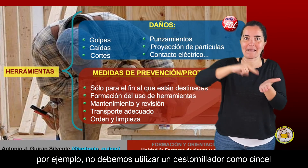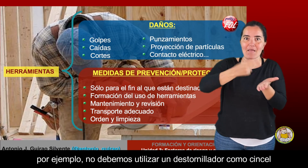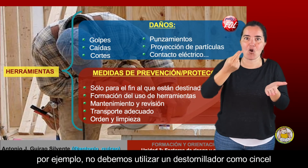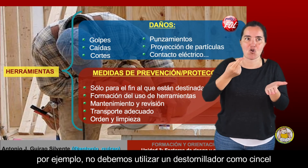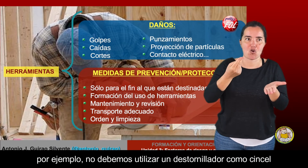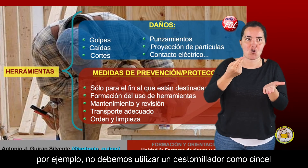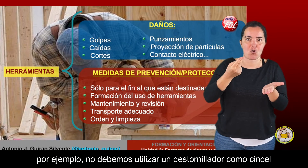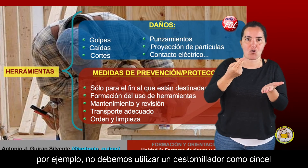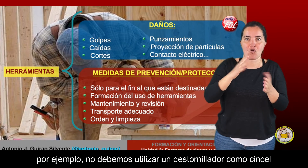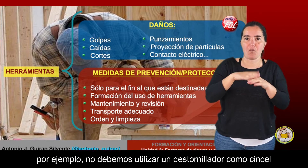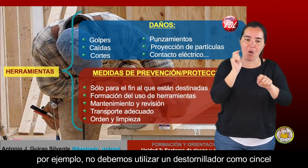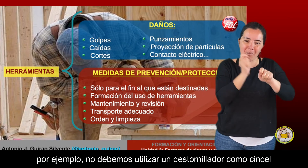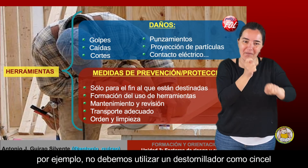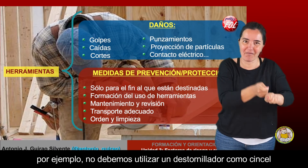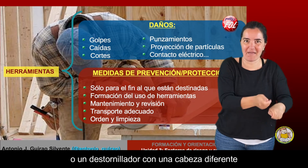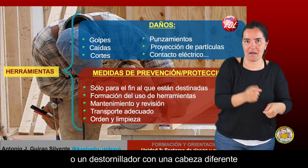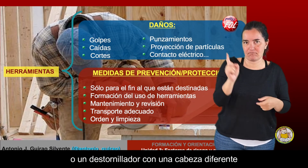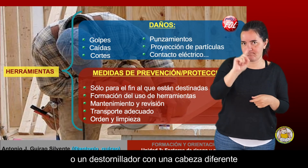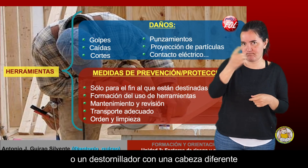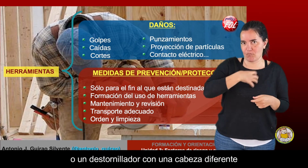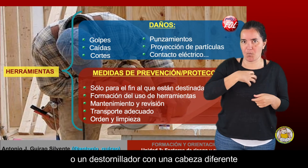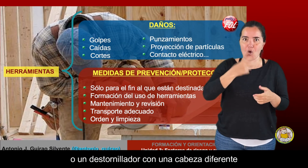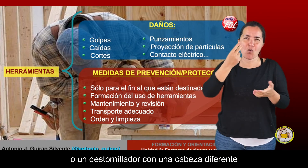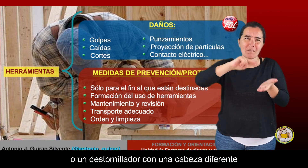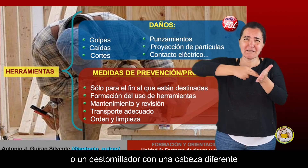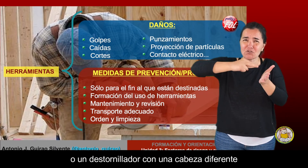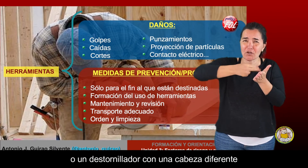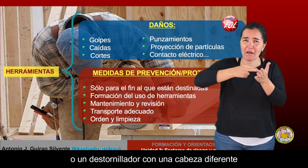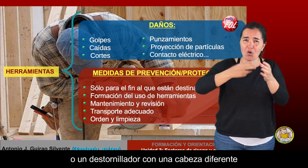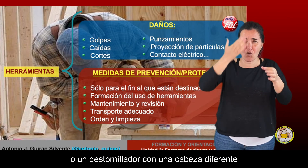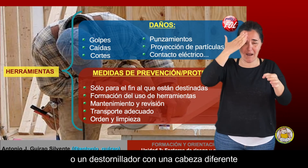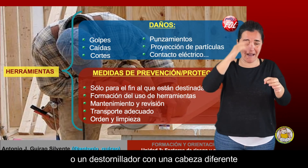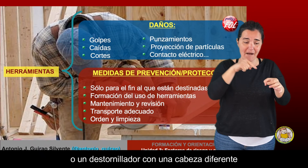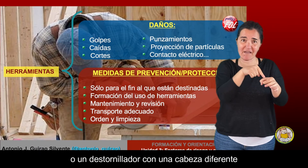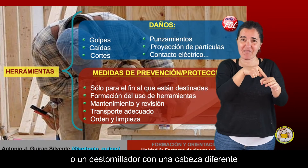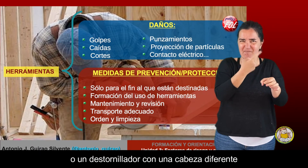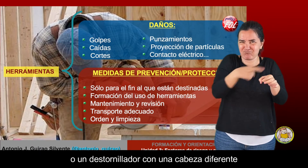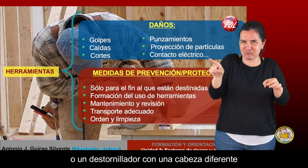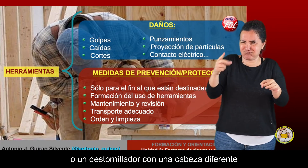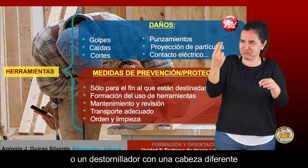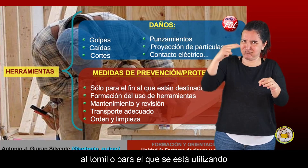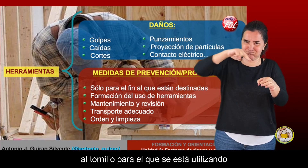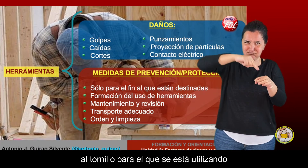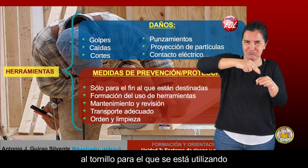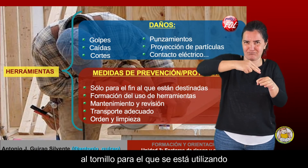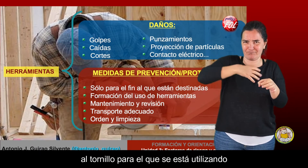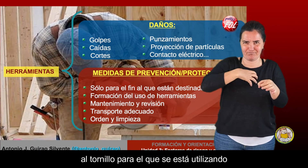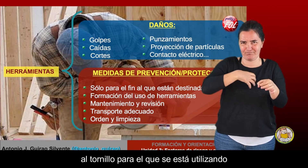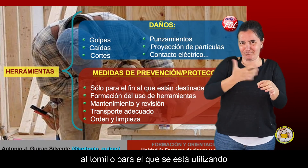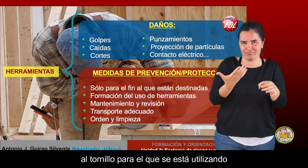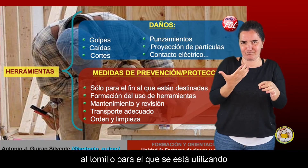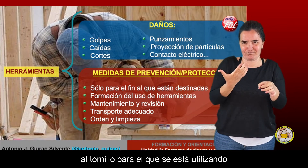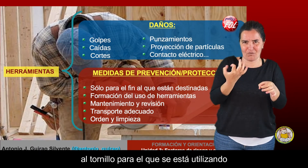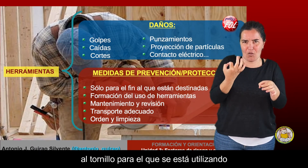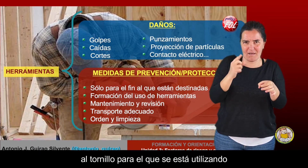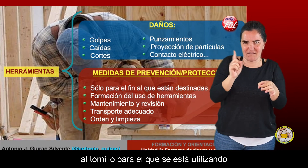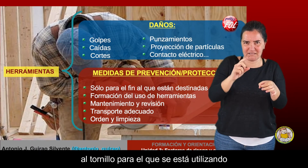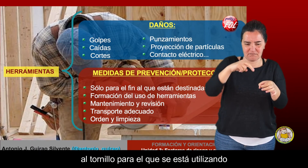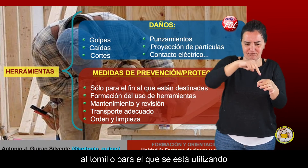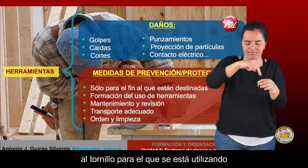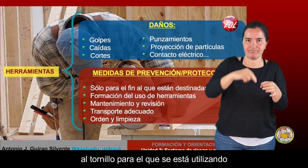un destornillador como cincel o un destornillador con una cabeza diferente al tornillo para el que se